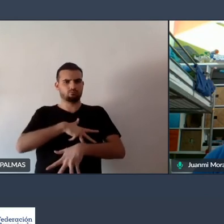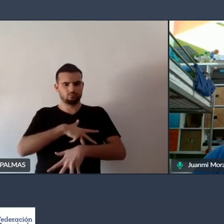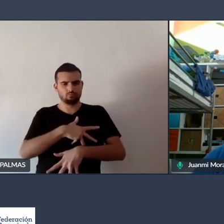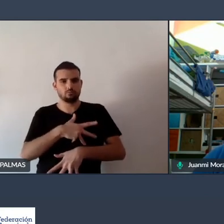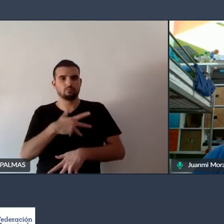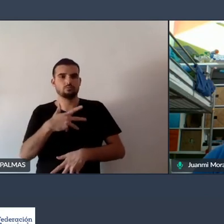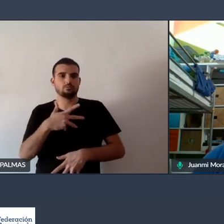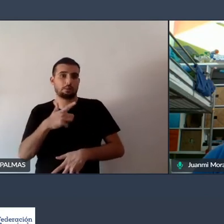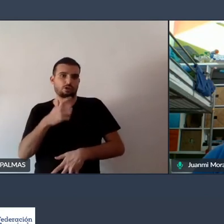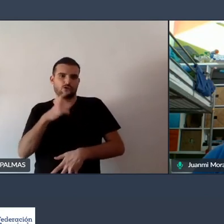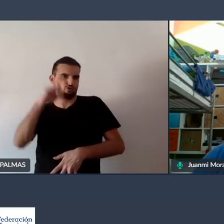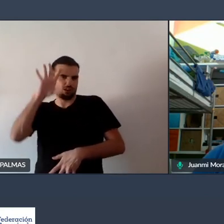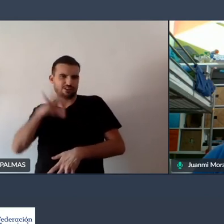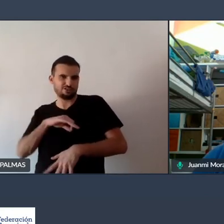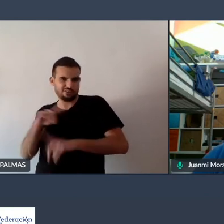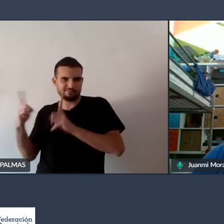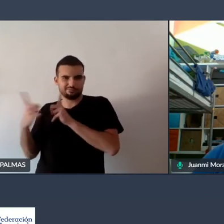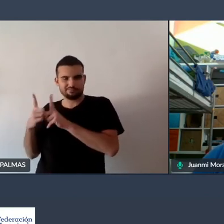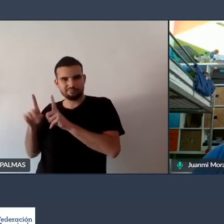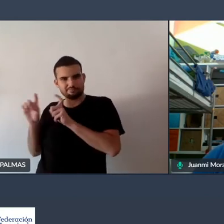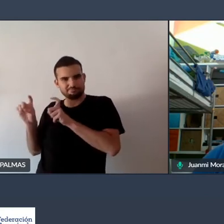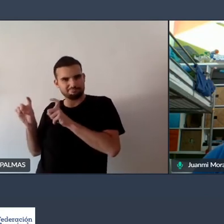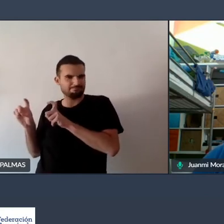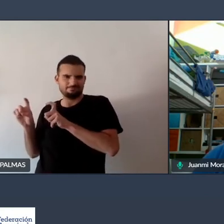decirle, porque yo era bastante animado.